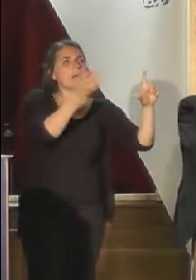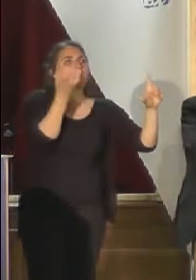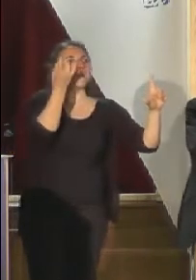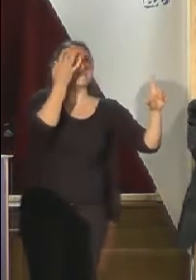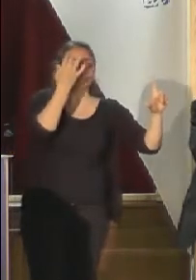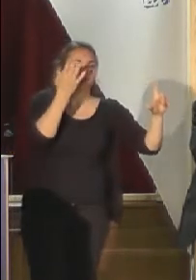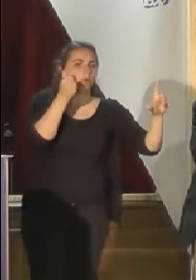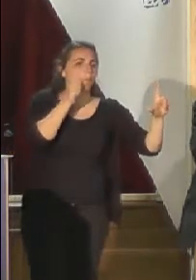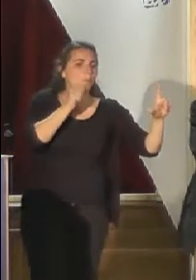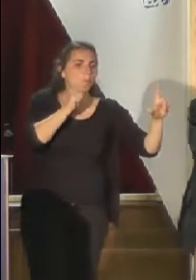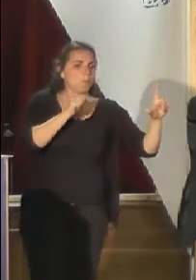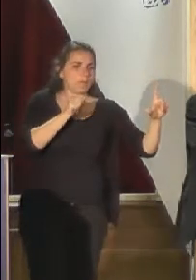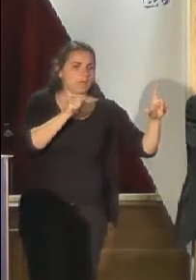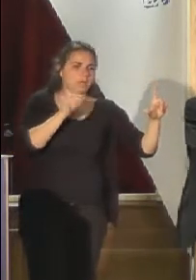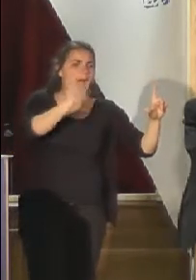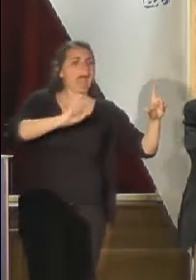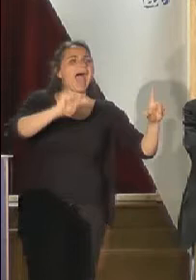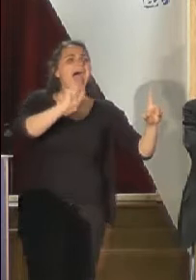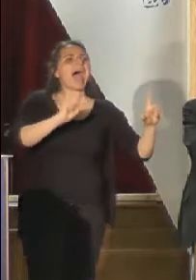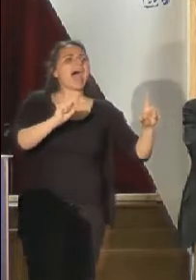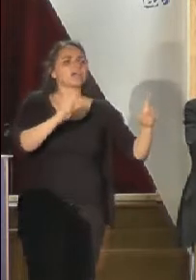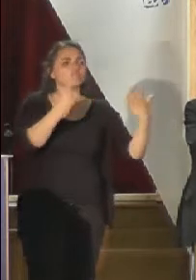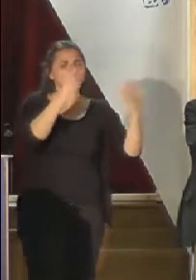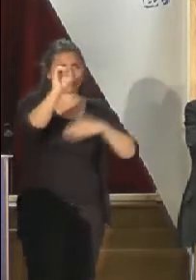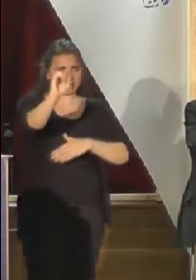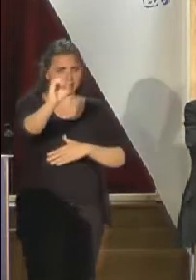Beiras nos anos 60.